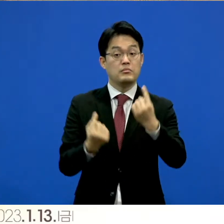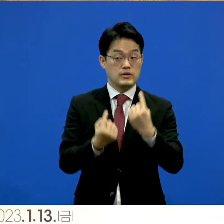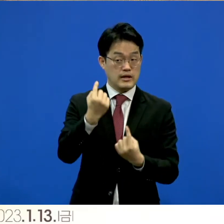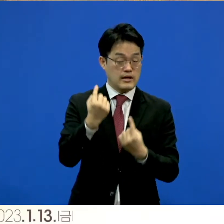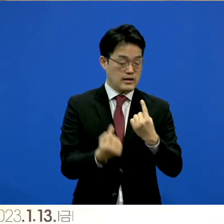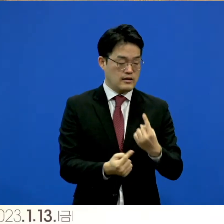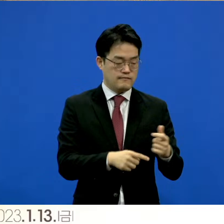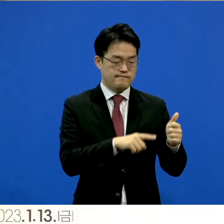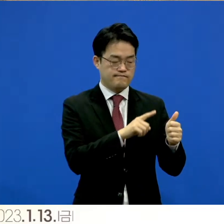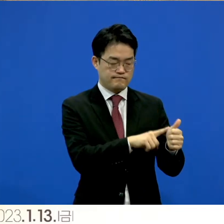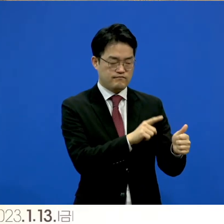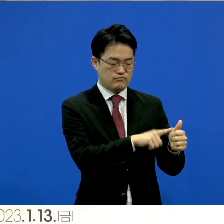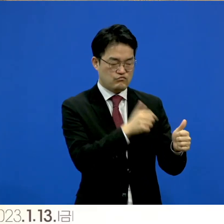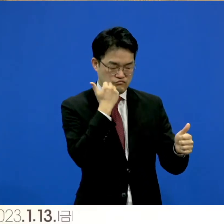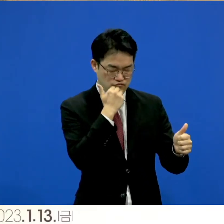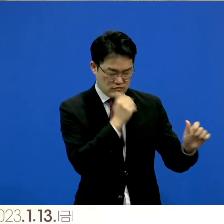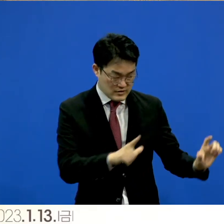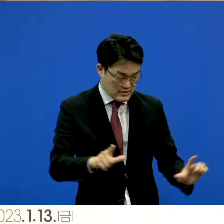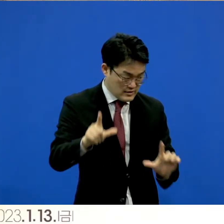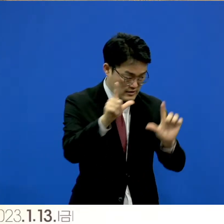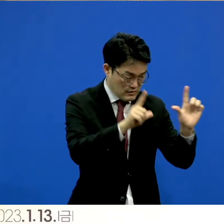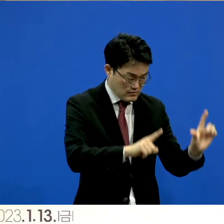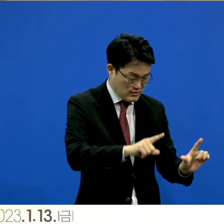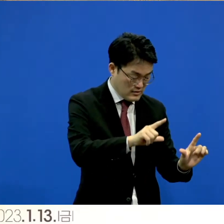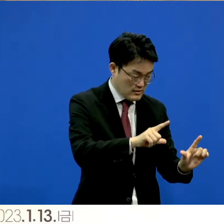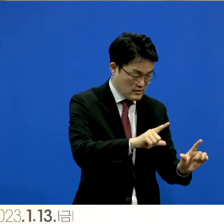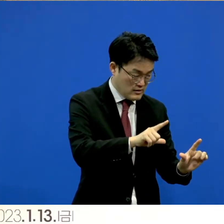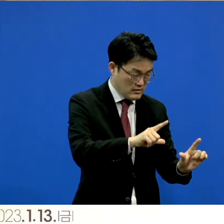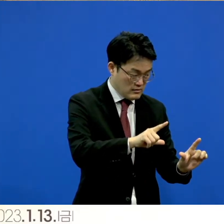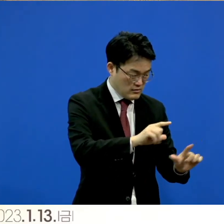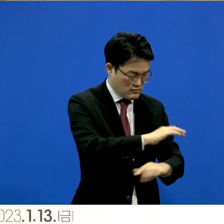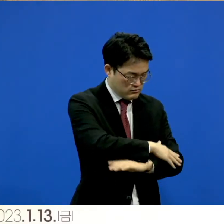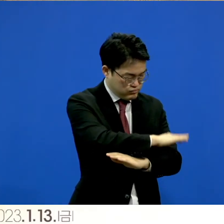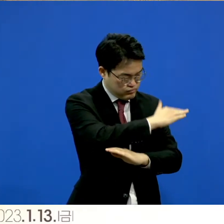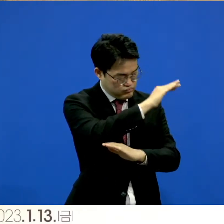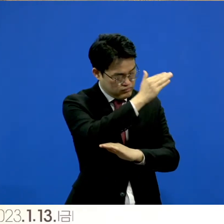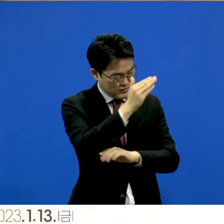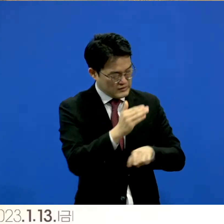이상의 그 상태가 바로 내면의 모습.